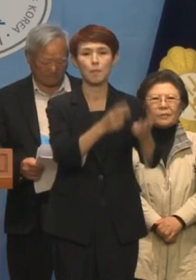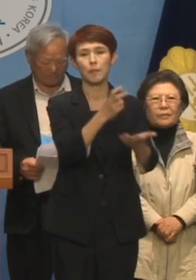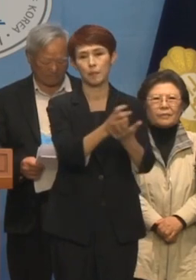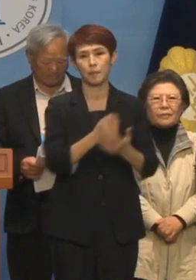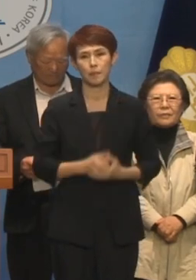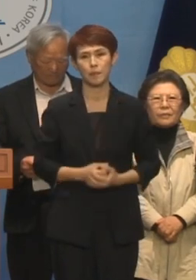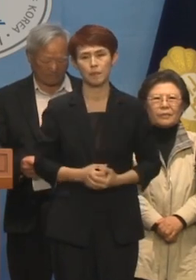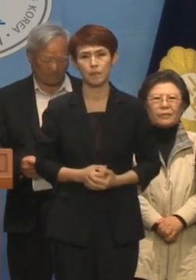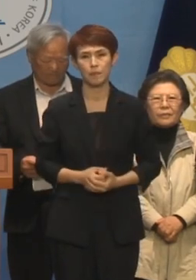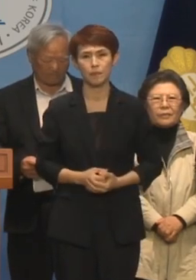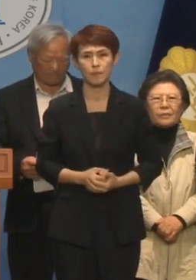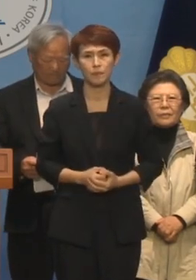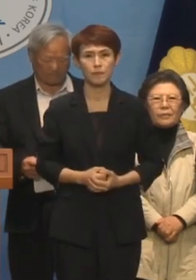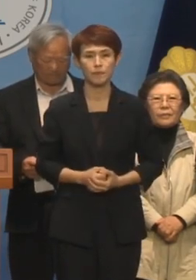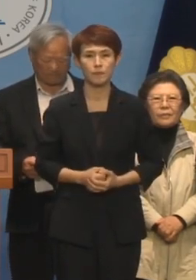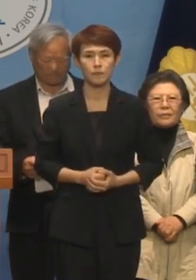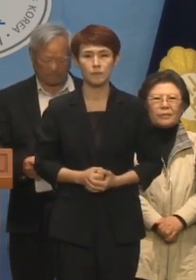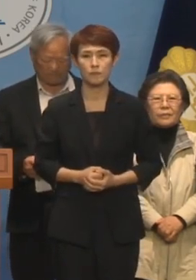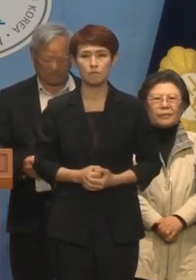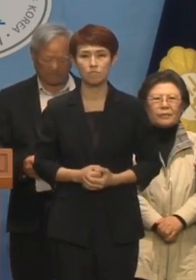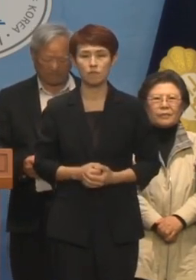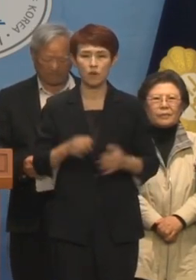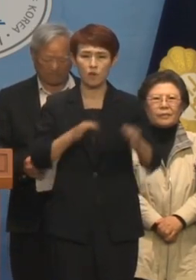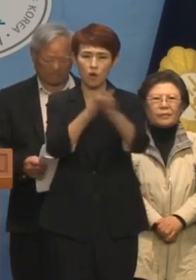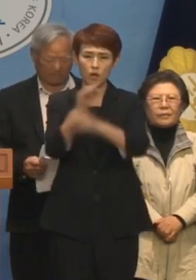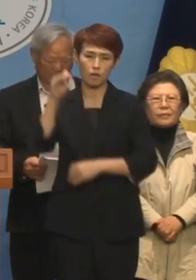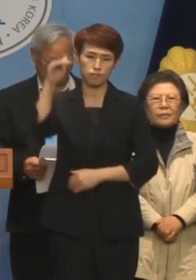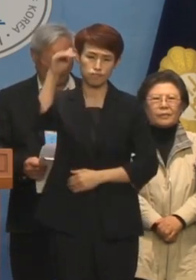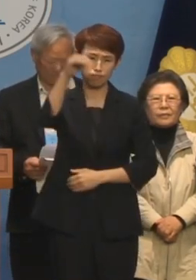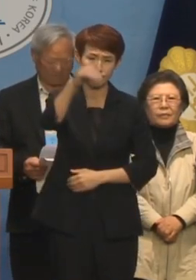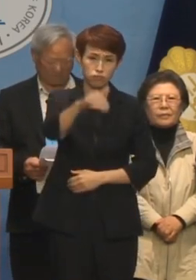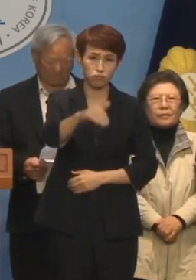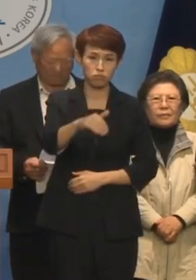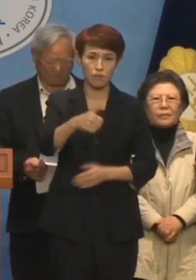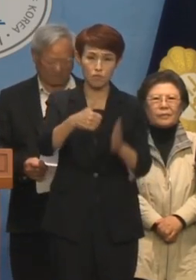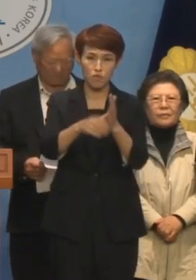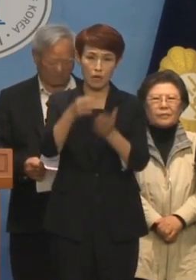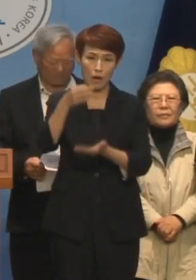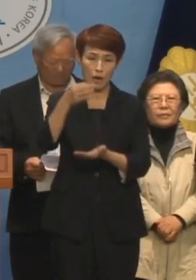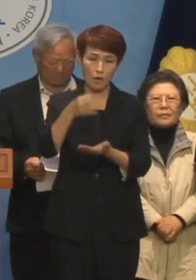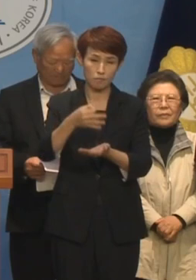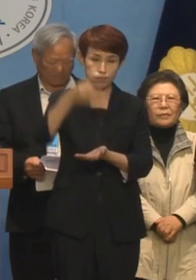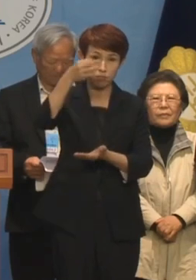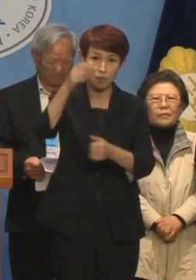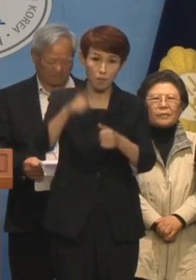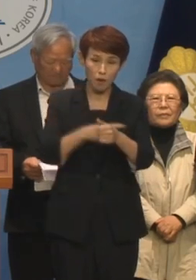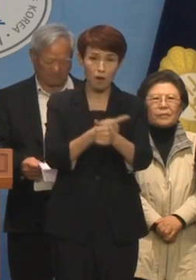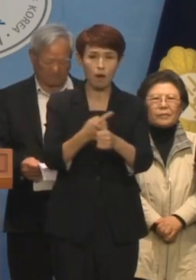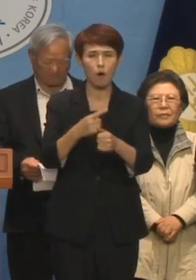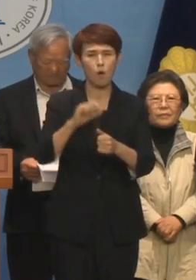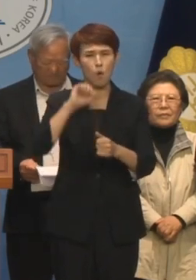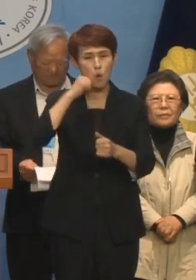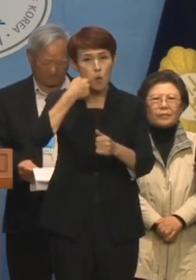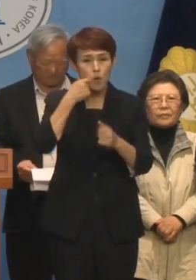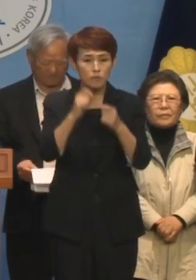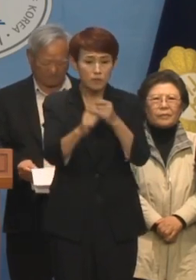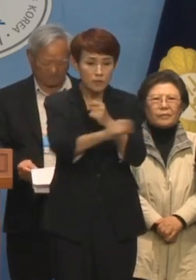가맹사업법은 경기 침체와 물가 상승으로 생존권을 이어받고 있는